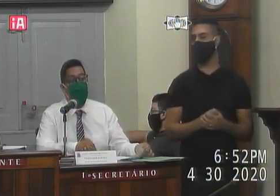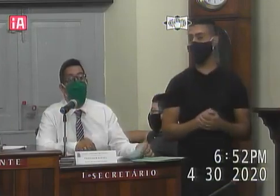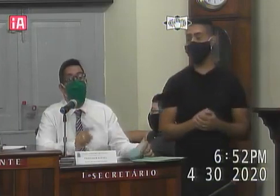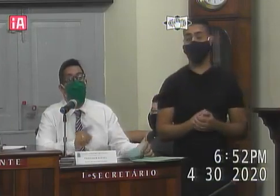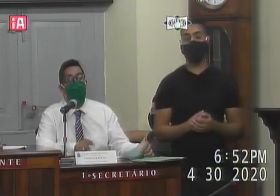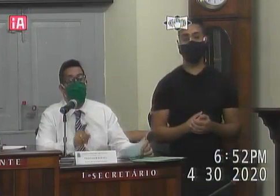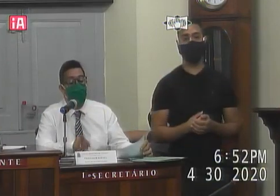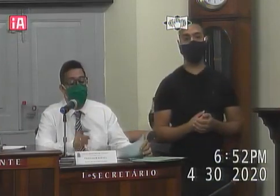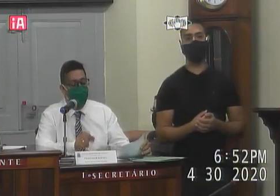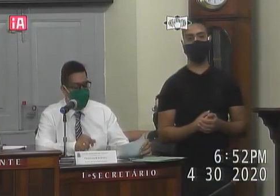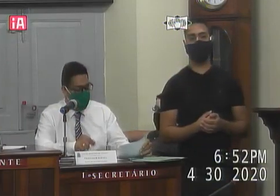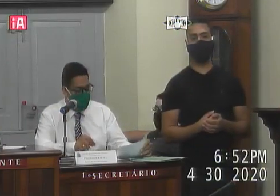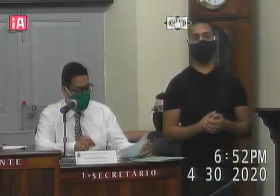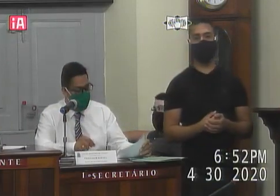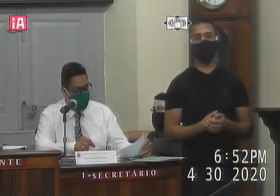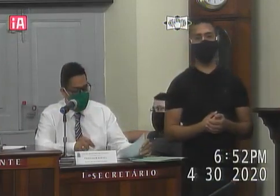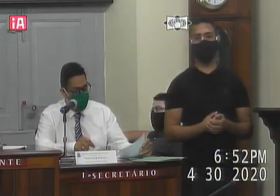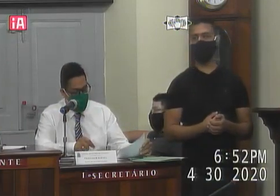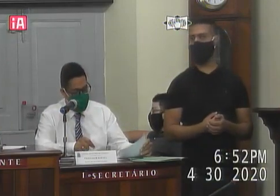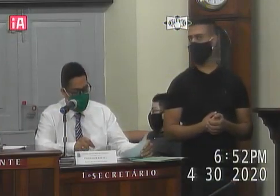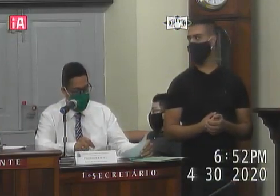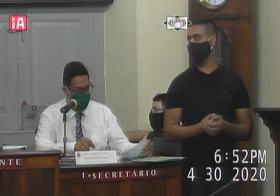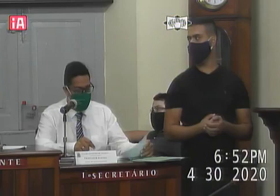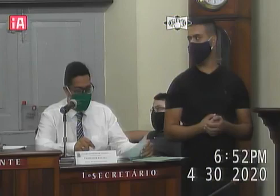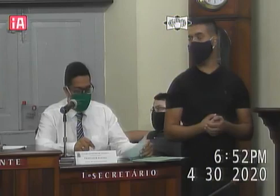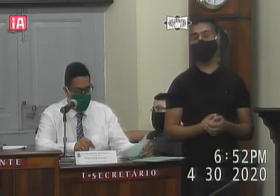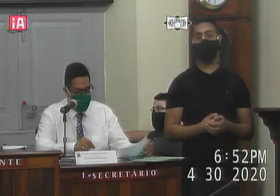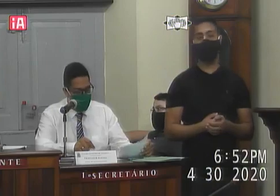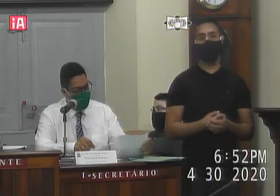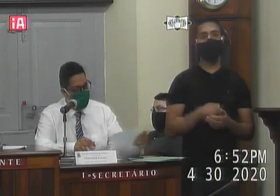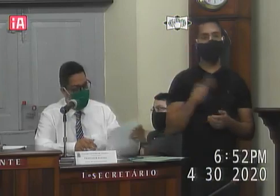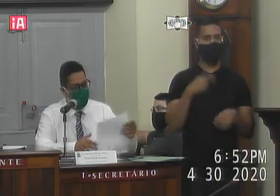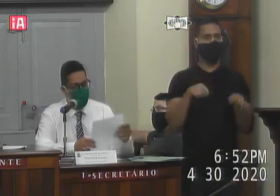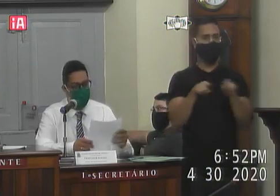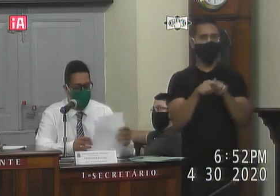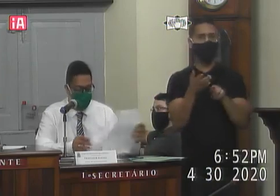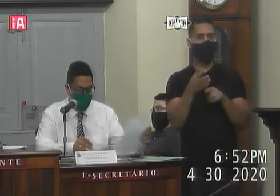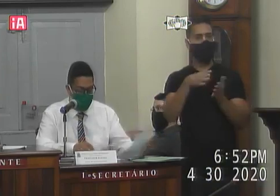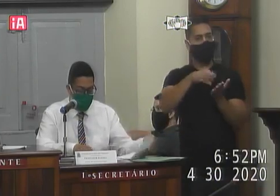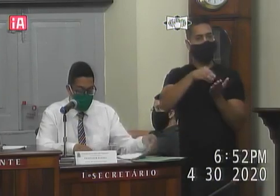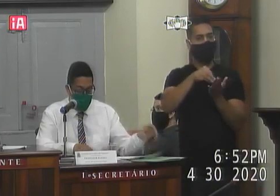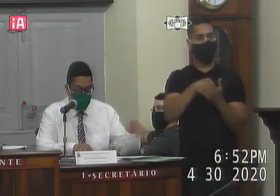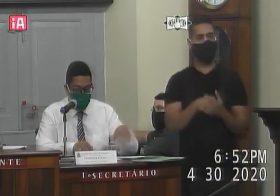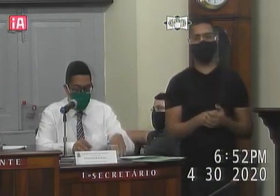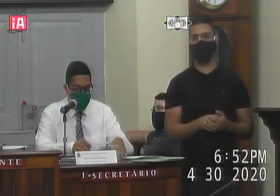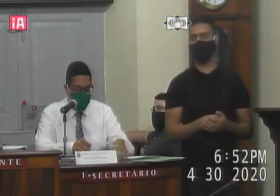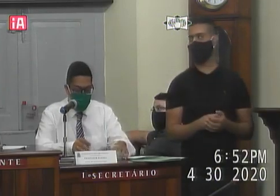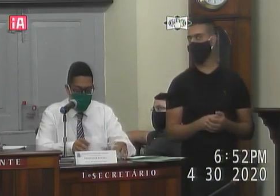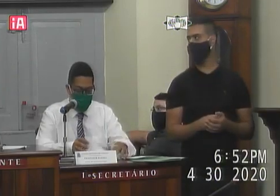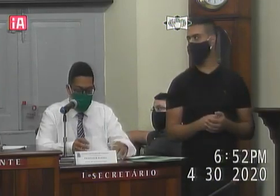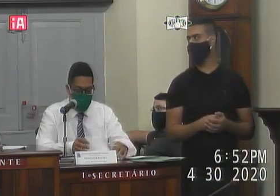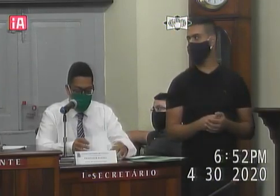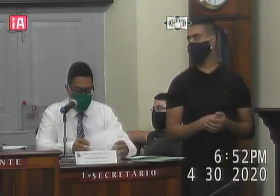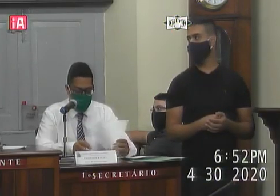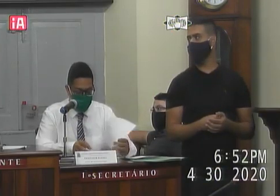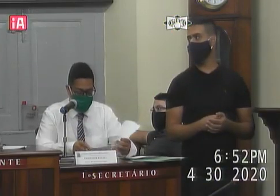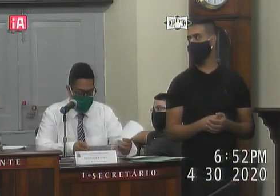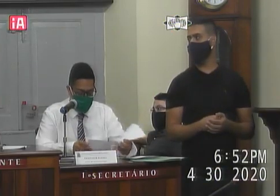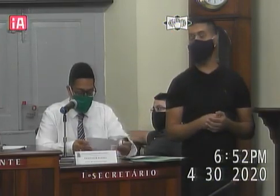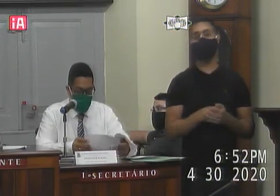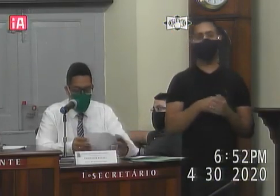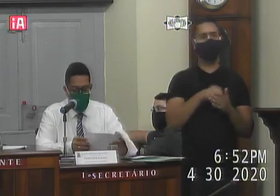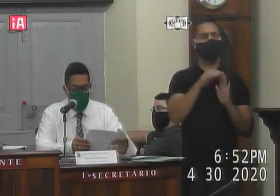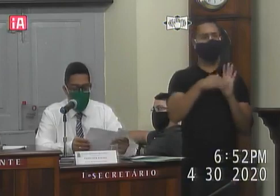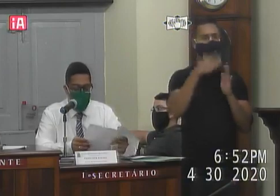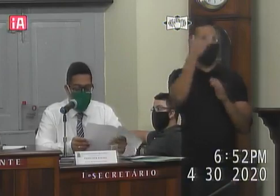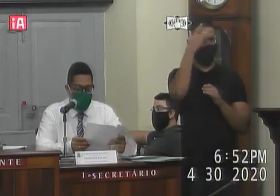Foi a vereadora Fabiane que pediu à secretária de administração. Eu também quero uma cópia no gabinete. E do gabinete... Para todos os gabinetes,